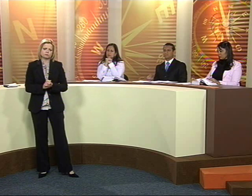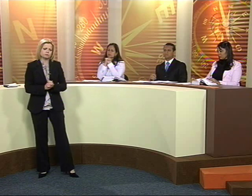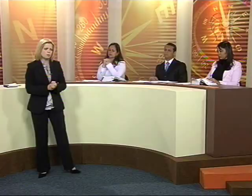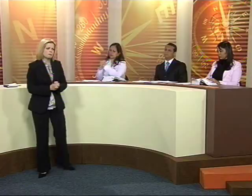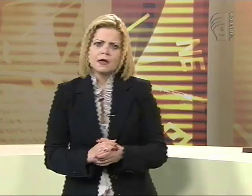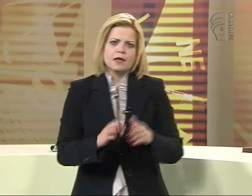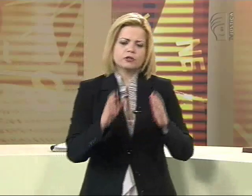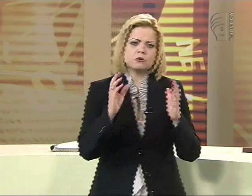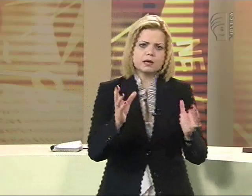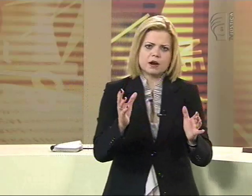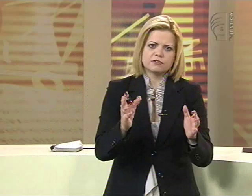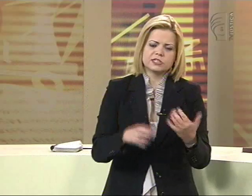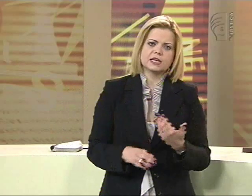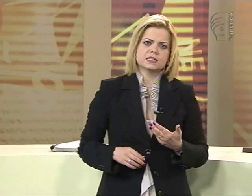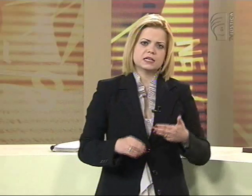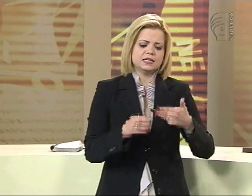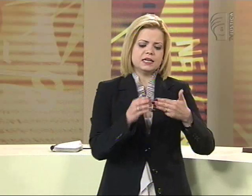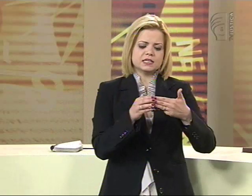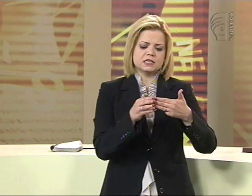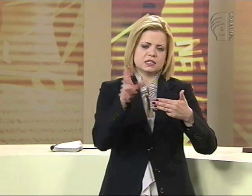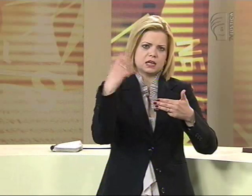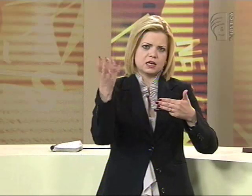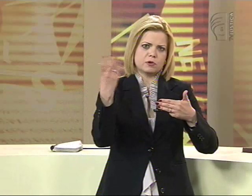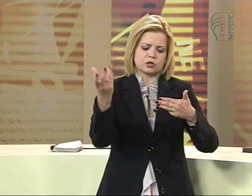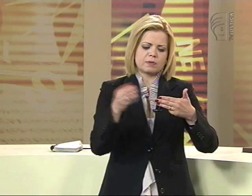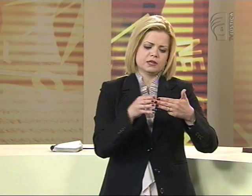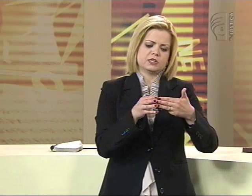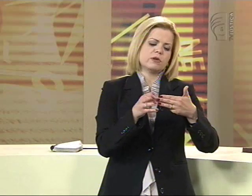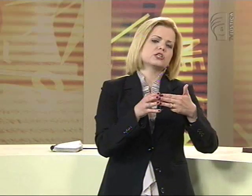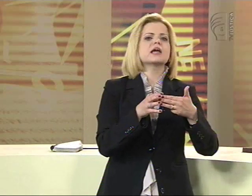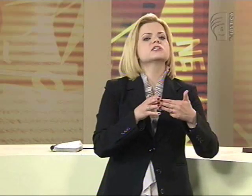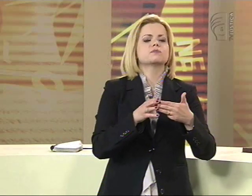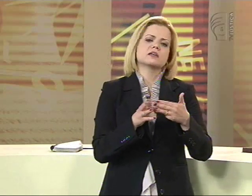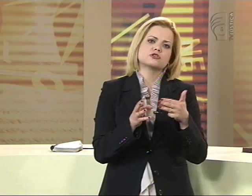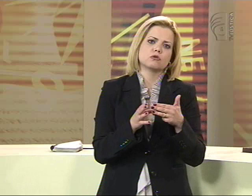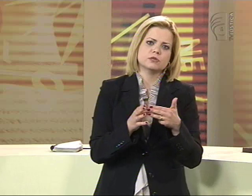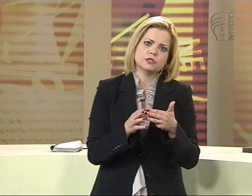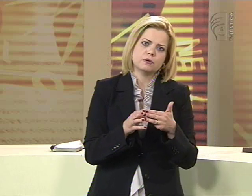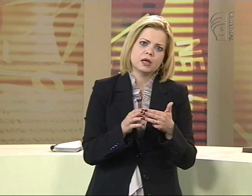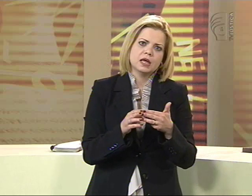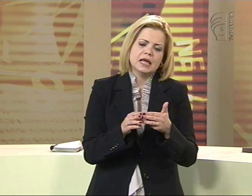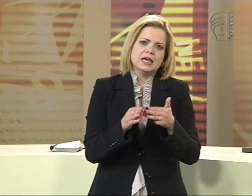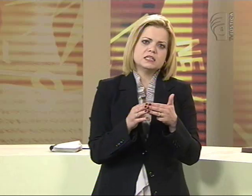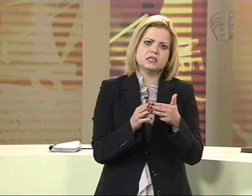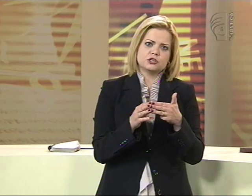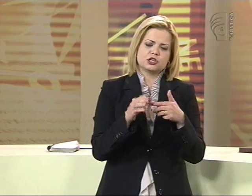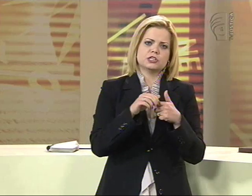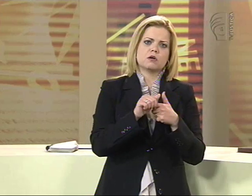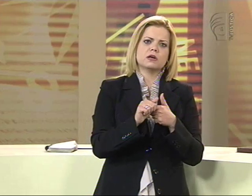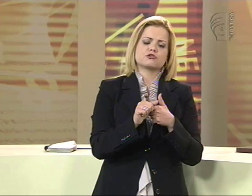Bom, eu tenho que lembrar a vocês que existem aí, posso lembrar inicialmente, 3 espécies de domicílio. Existe inicialmente o